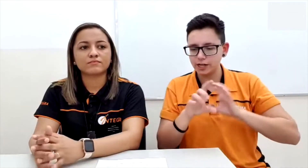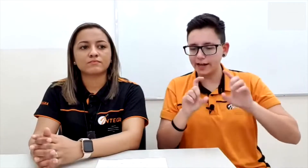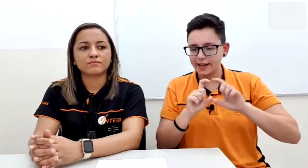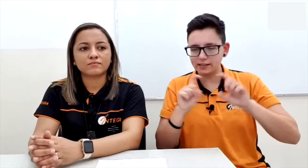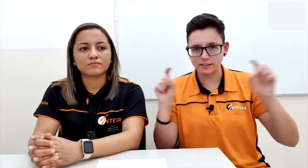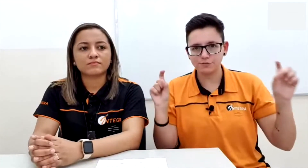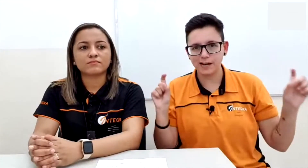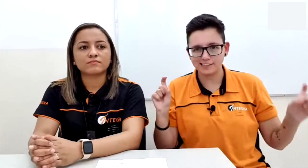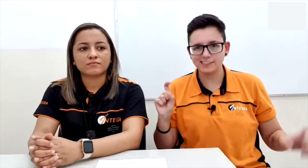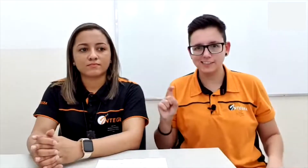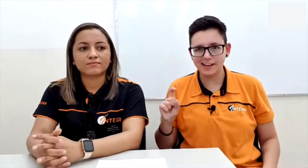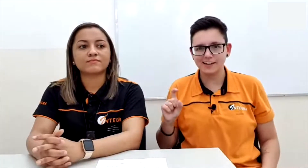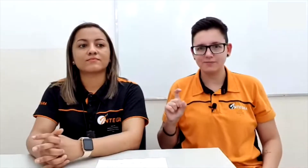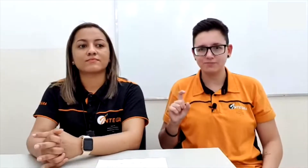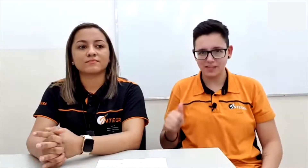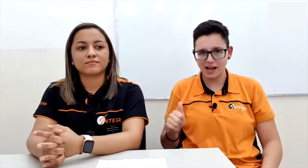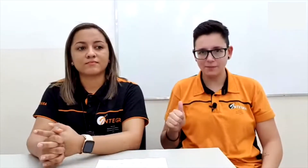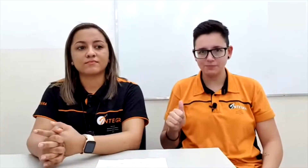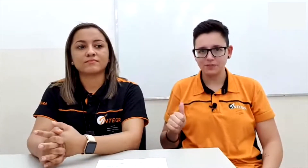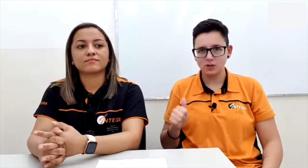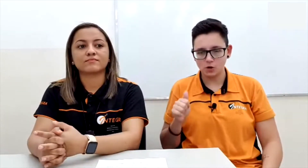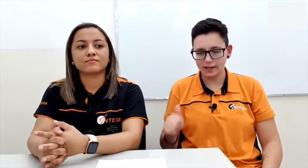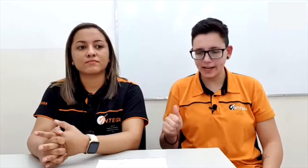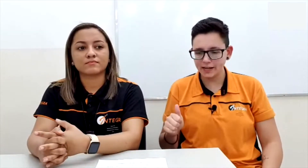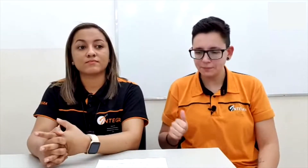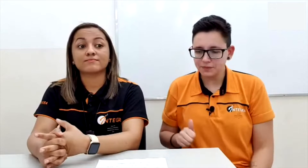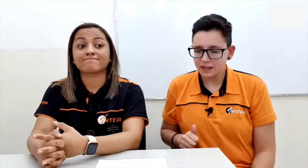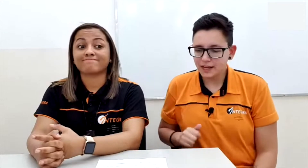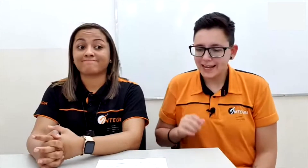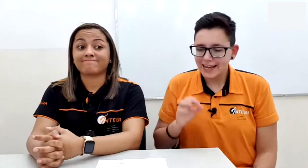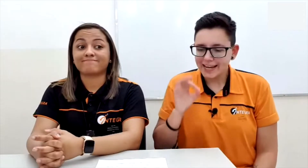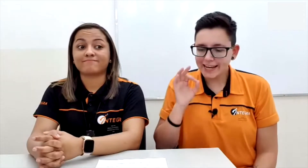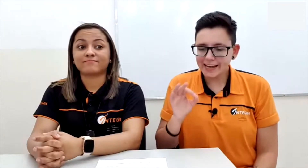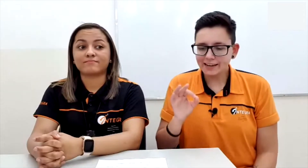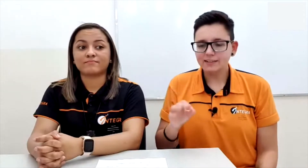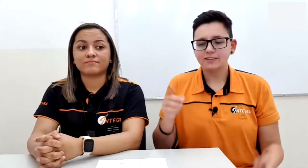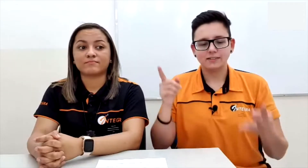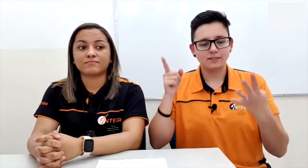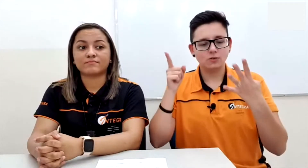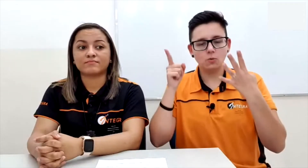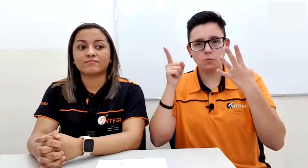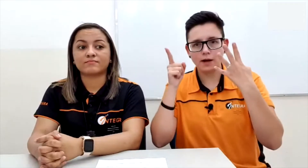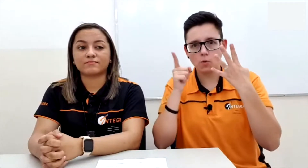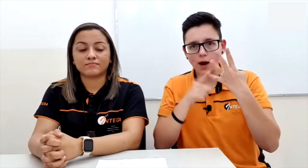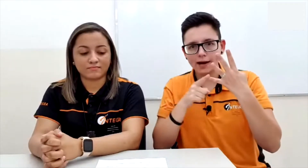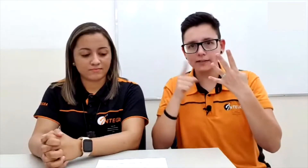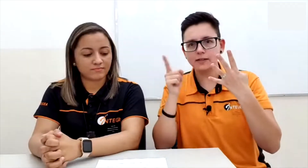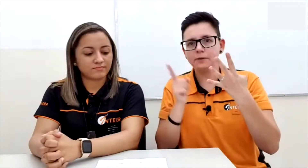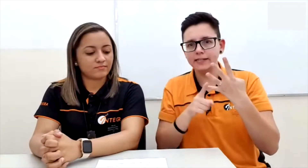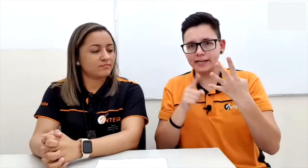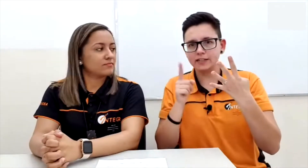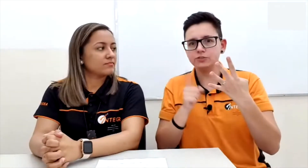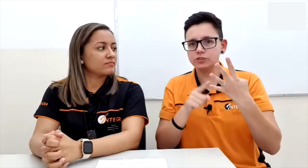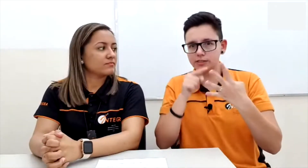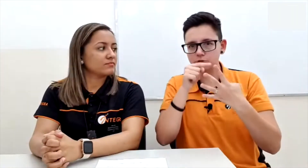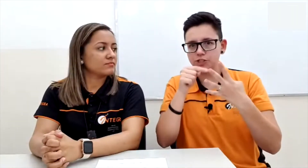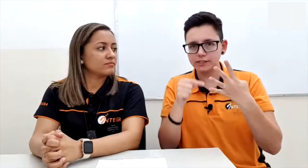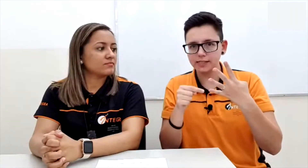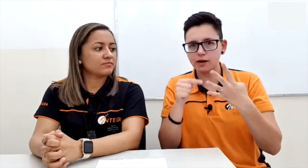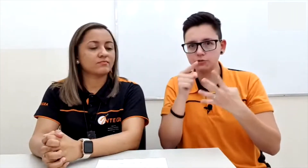já é essa frase inteira, tá? Ok? E uma quarta maneira de você utilizar o